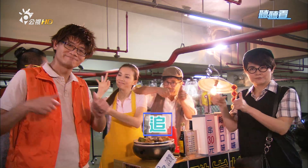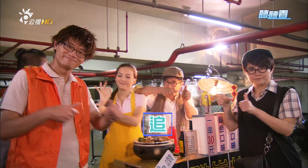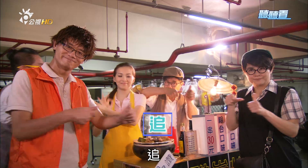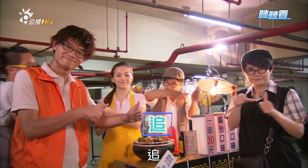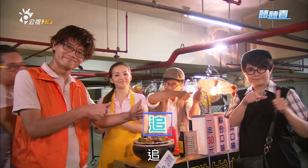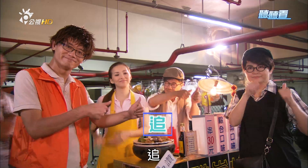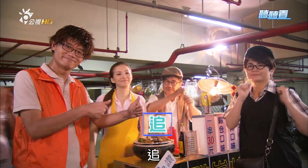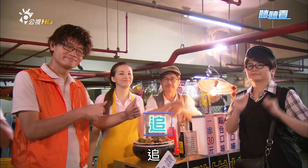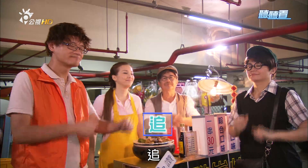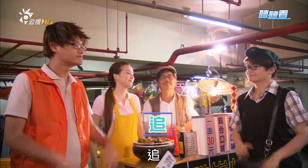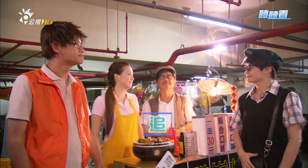追